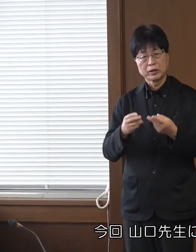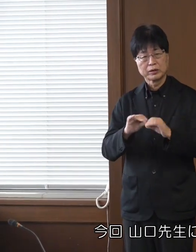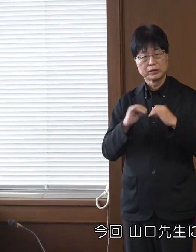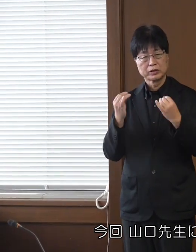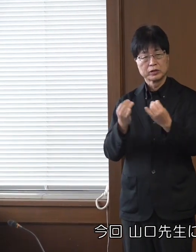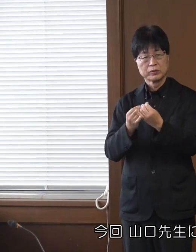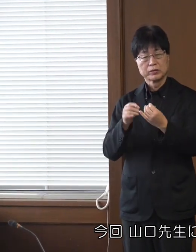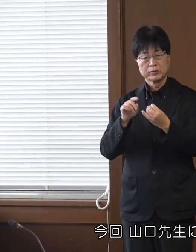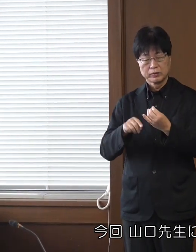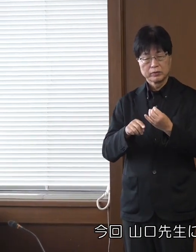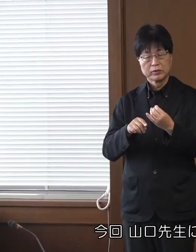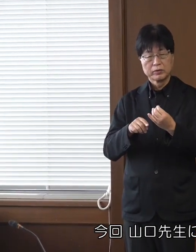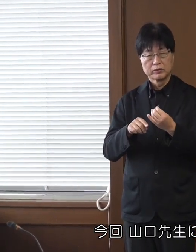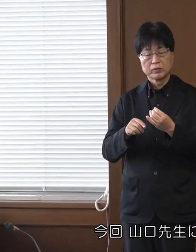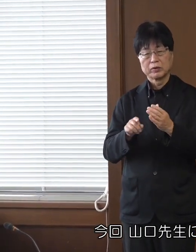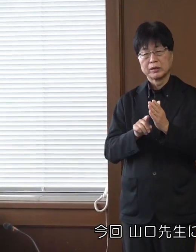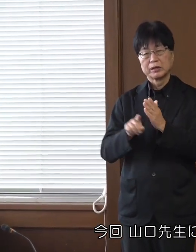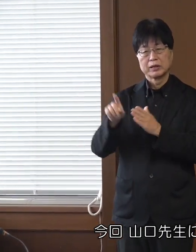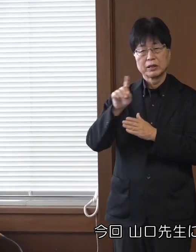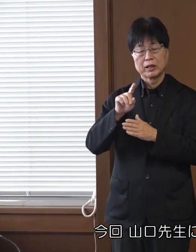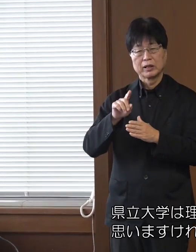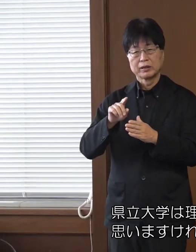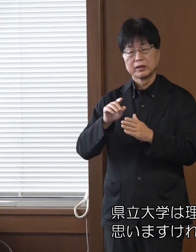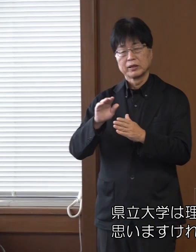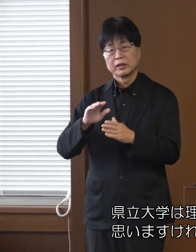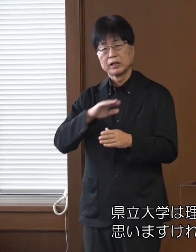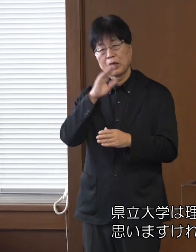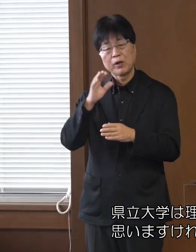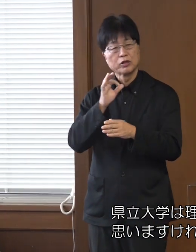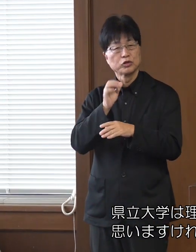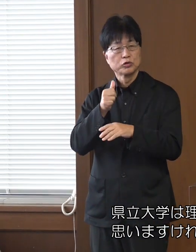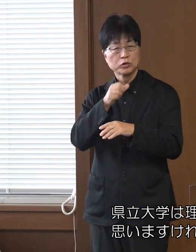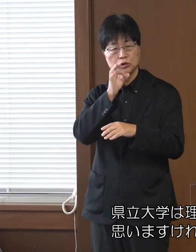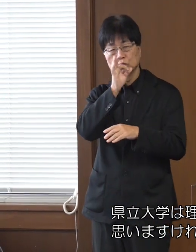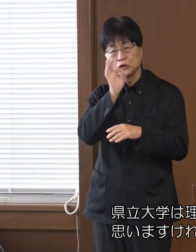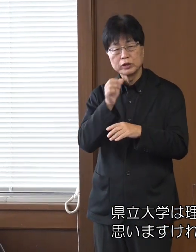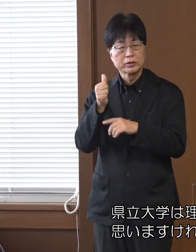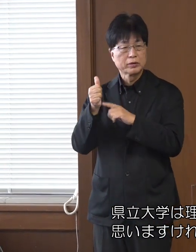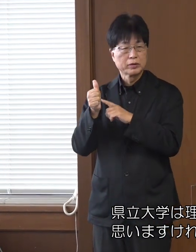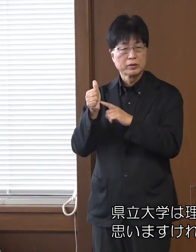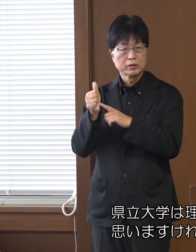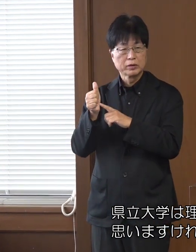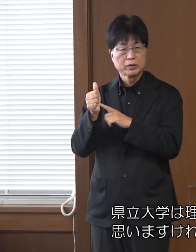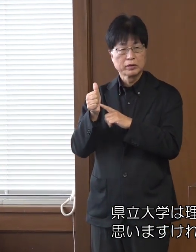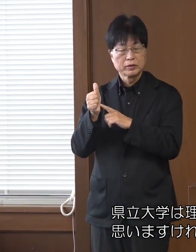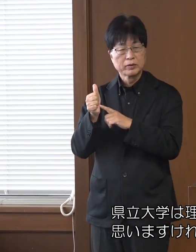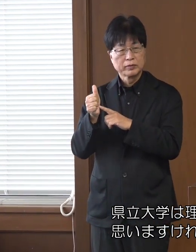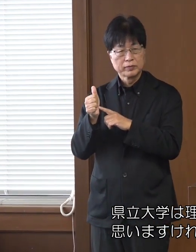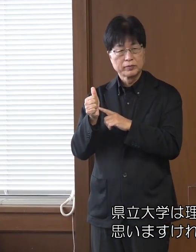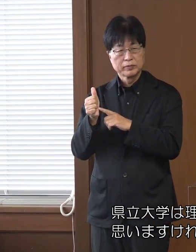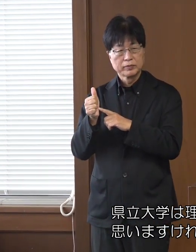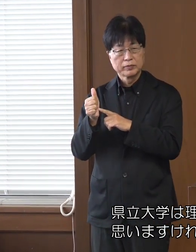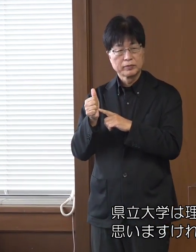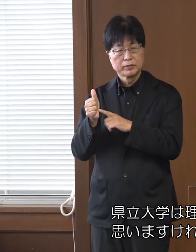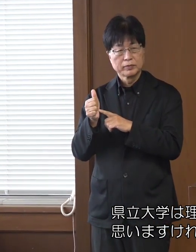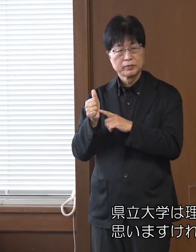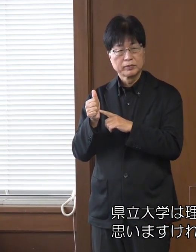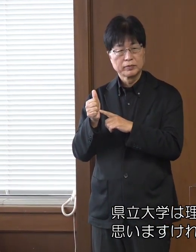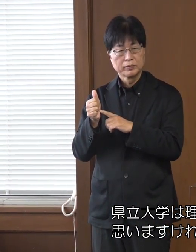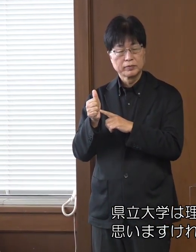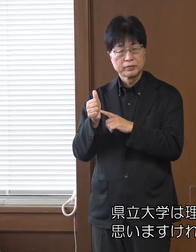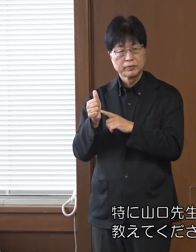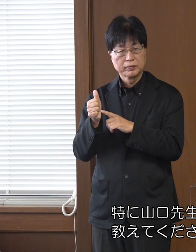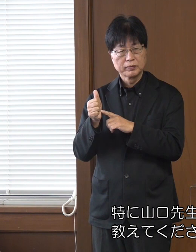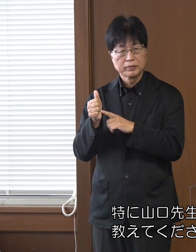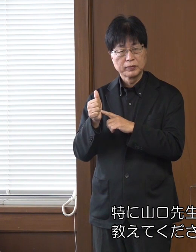生にリーダーが決まったということ で県立大学は理文融合を掲げられてて、いいと思いますけ